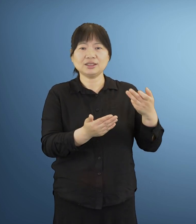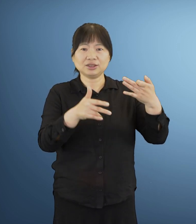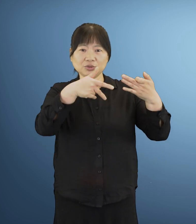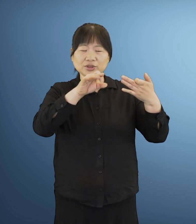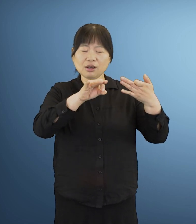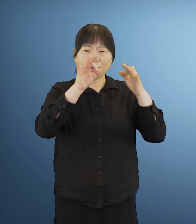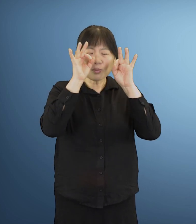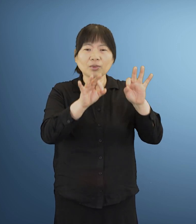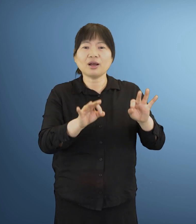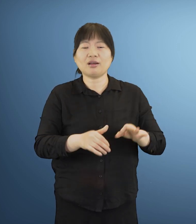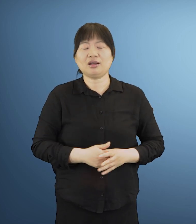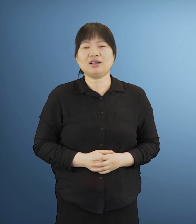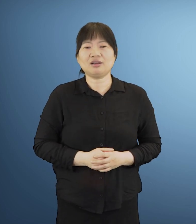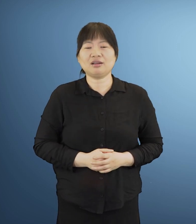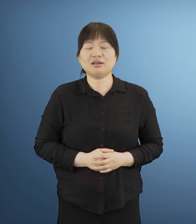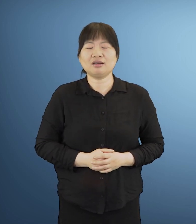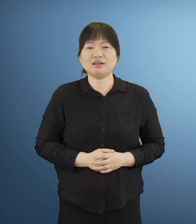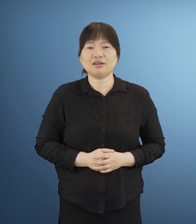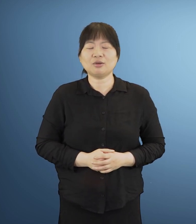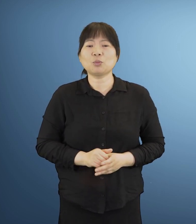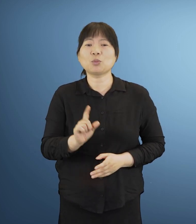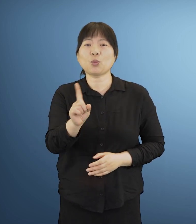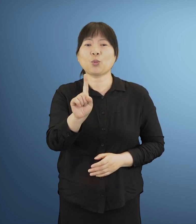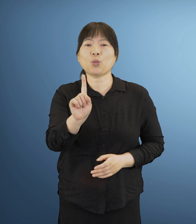보면 이렇게 돼 있어요.